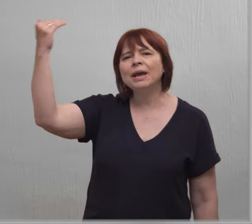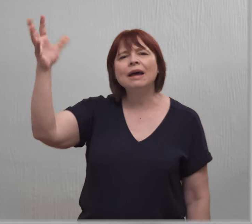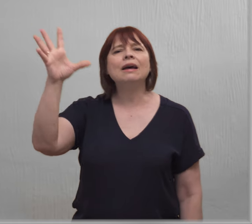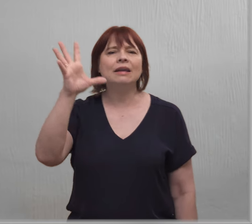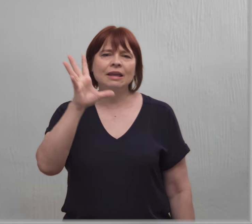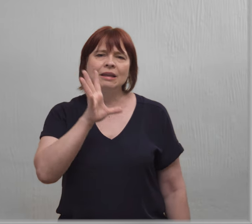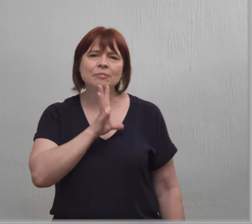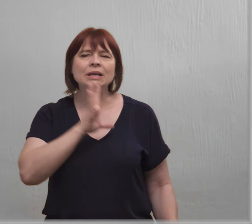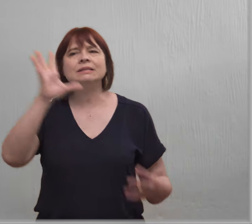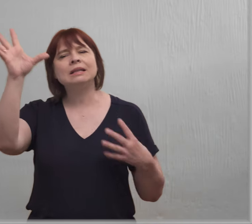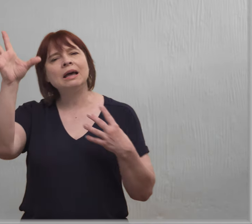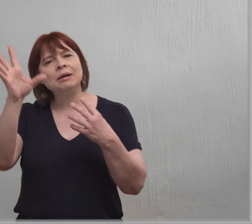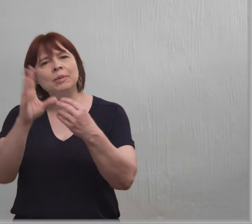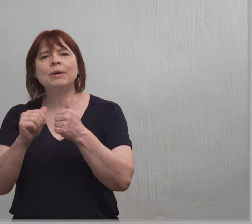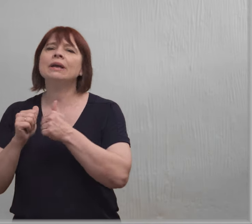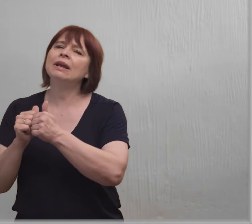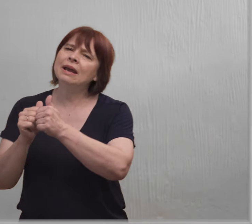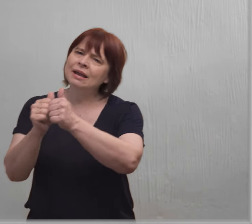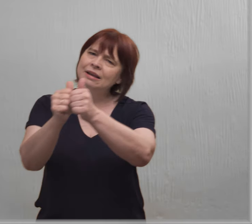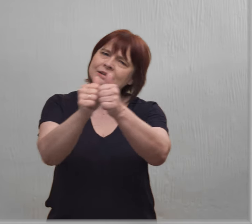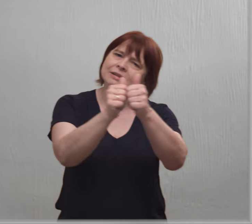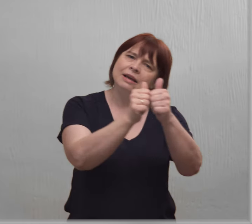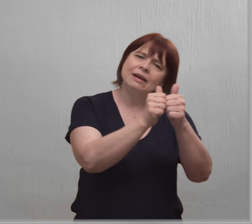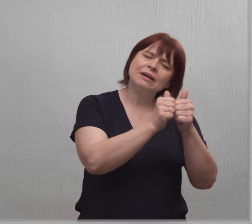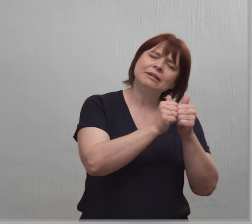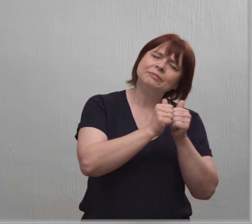знать тебя и быть с тобой